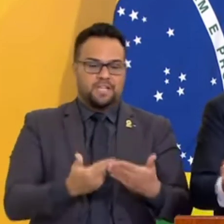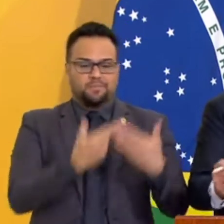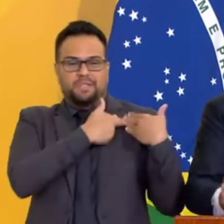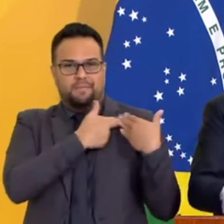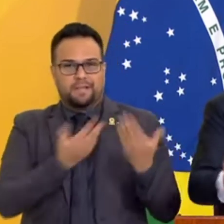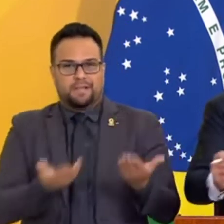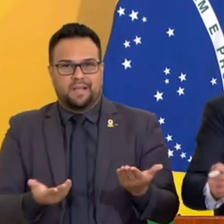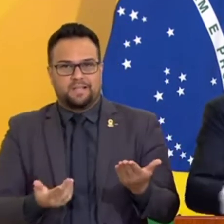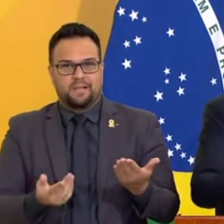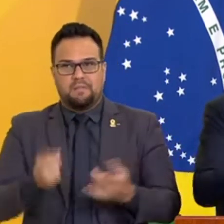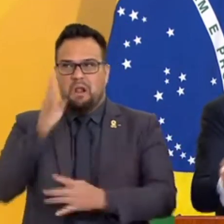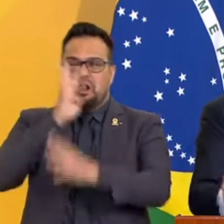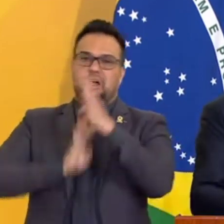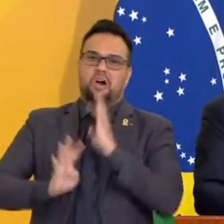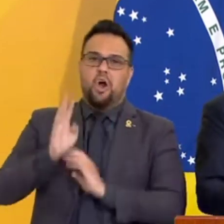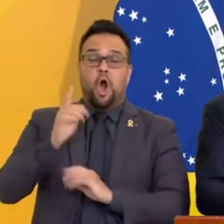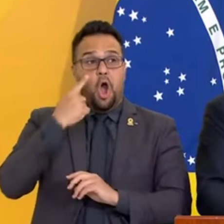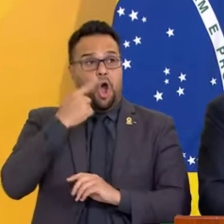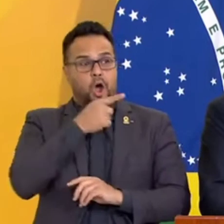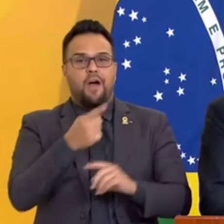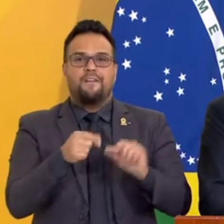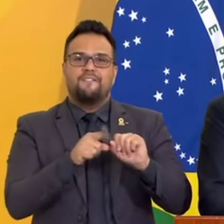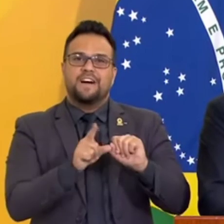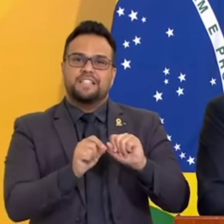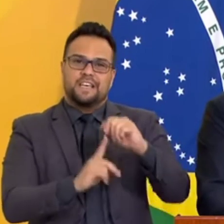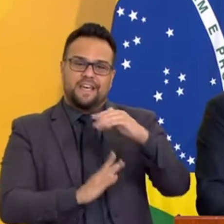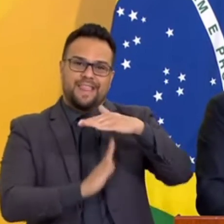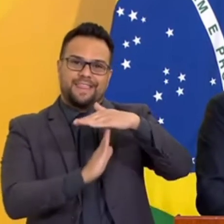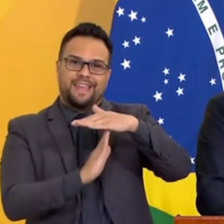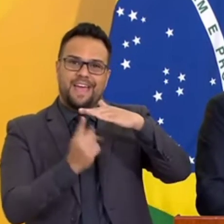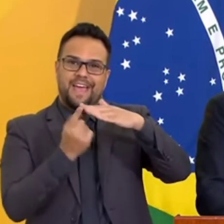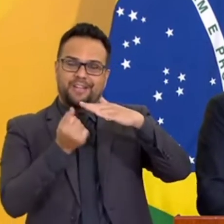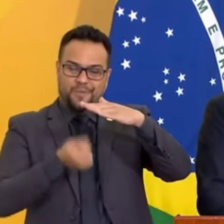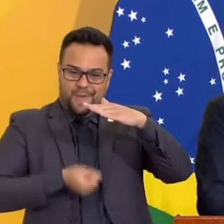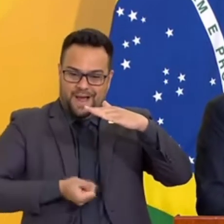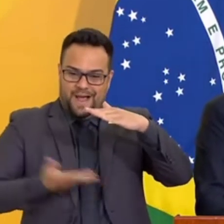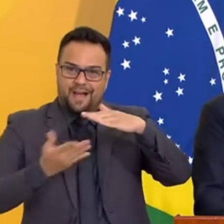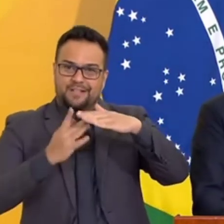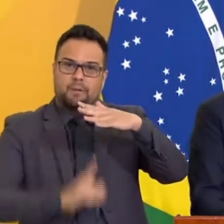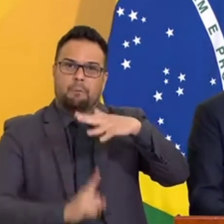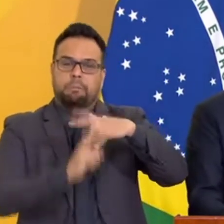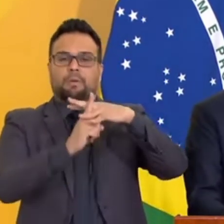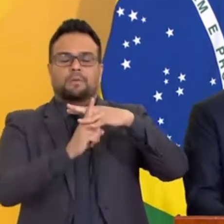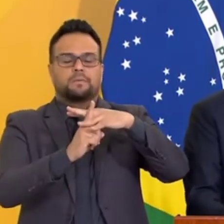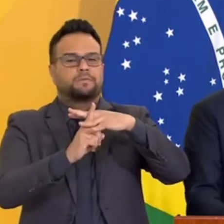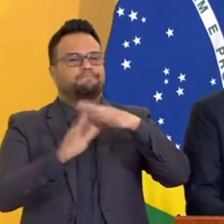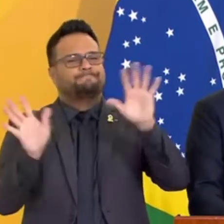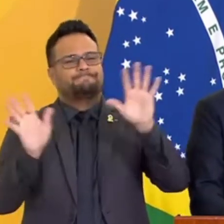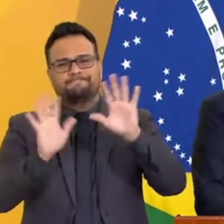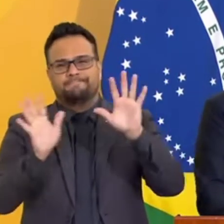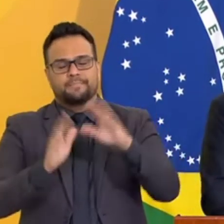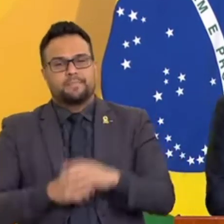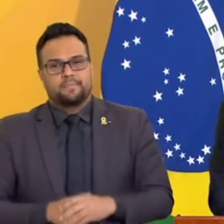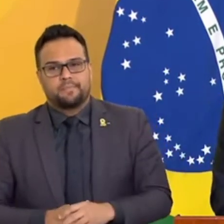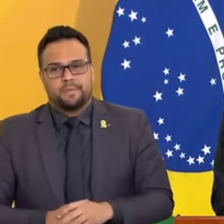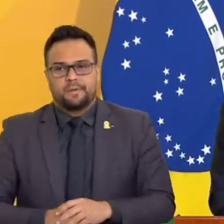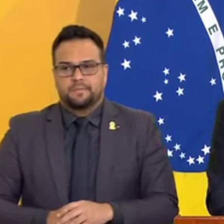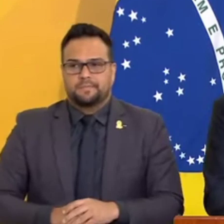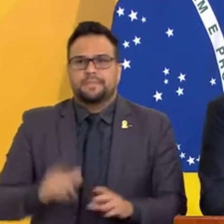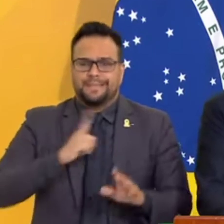querendo se for ao teto e nada vai ser feito além